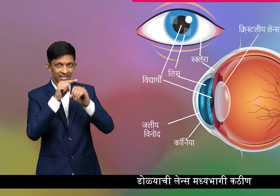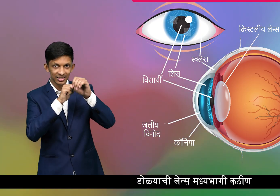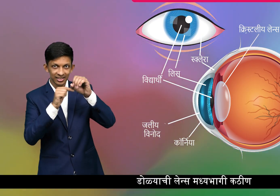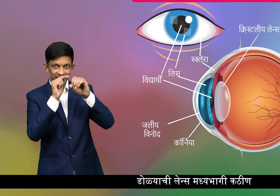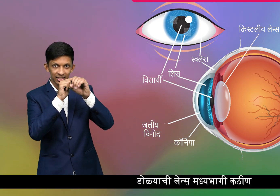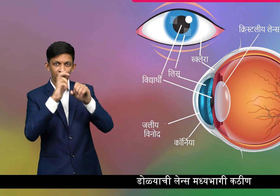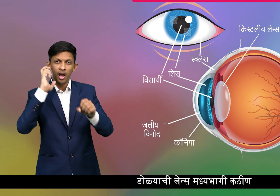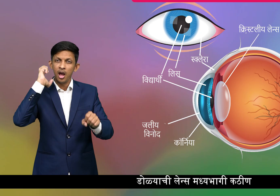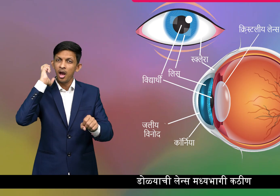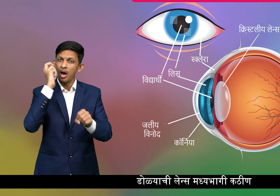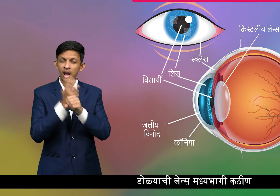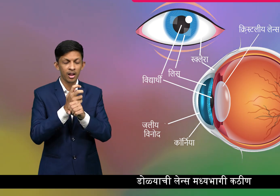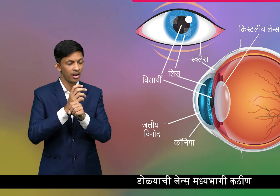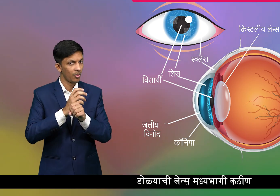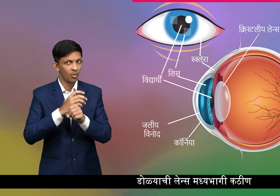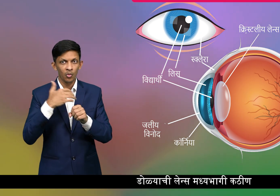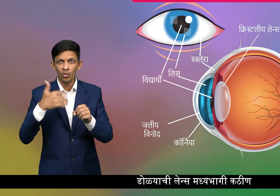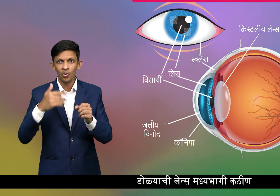डोळ्याची लेन्स मध्यभागी कठीण